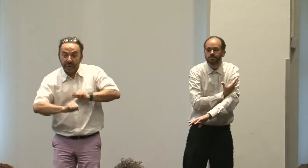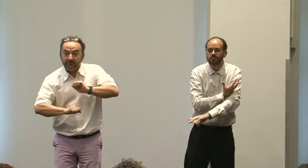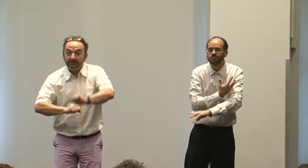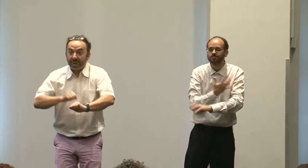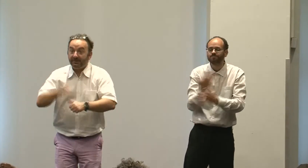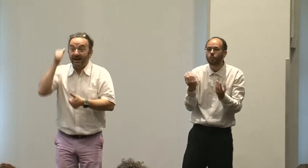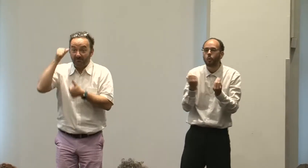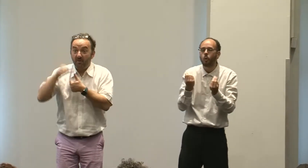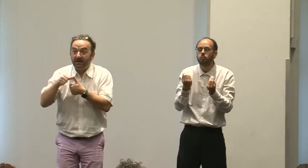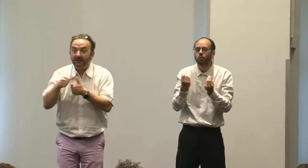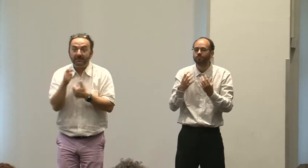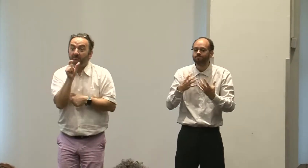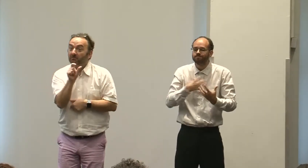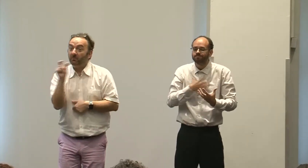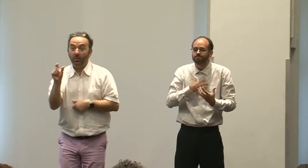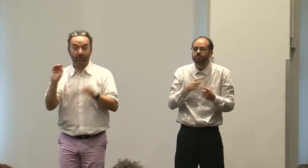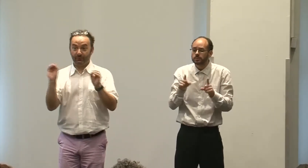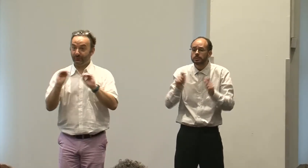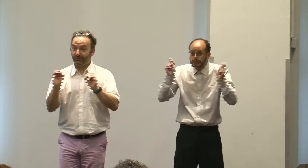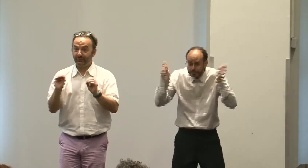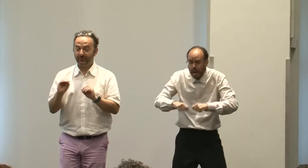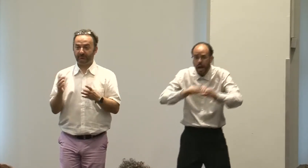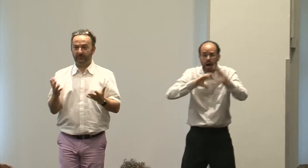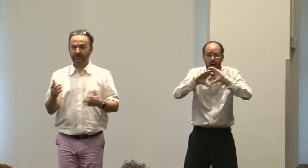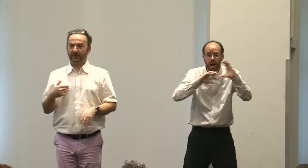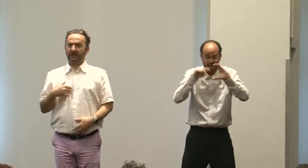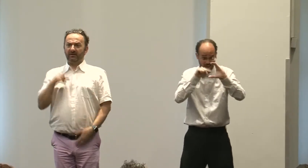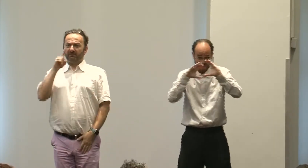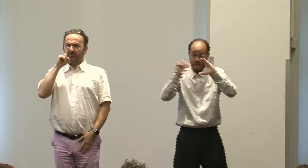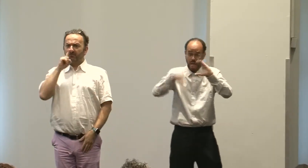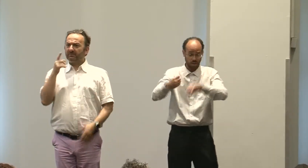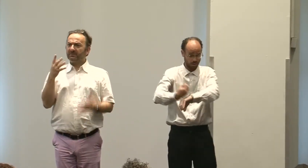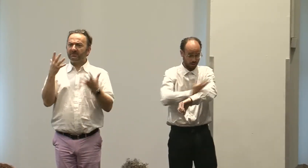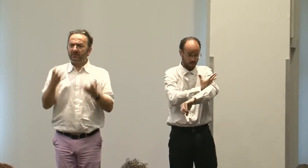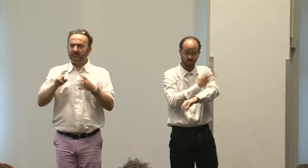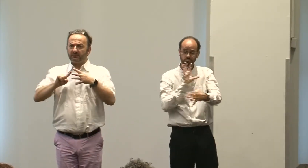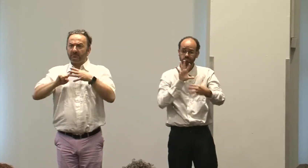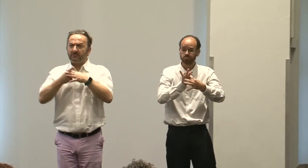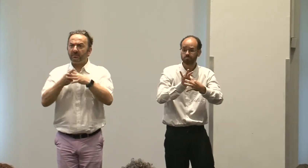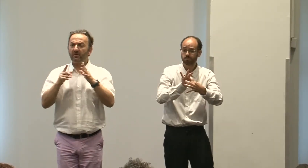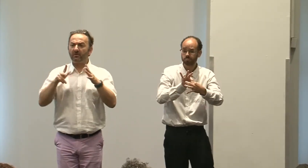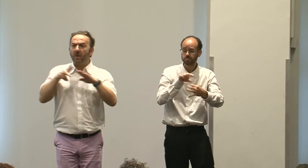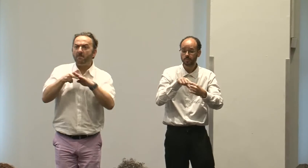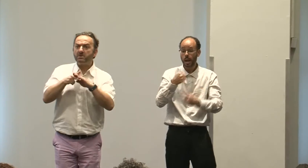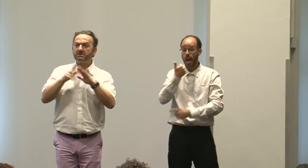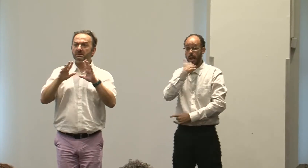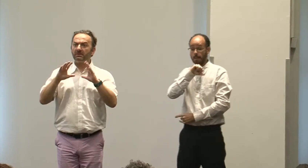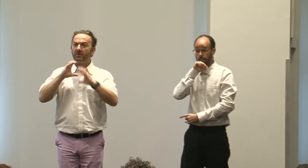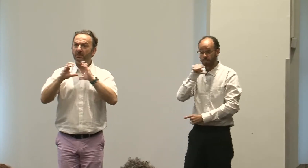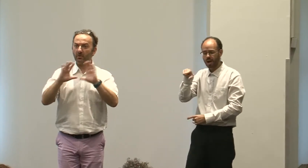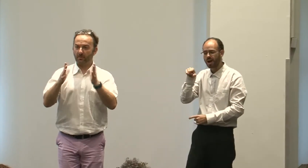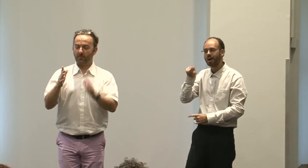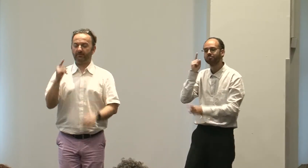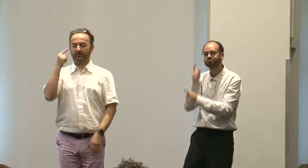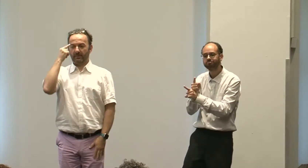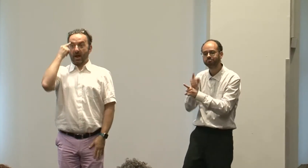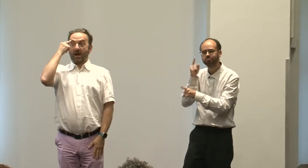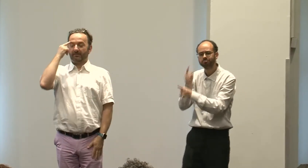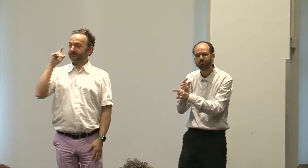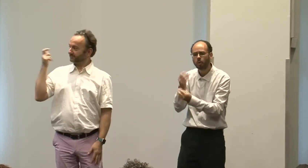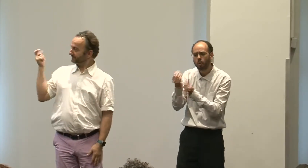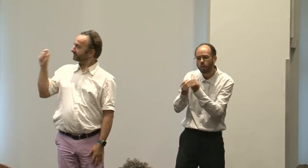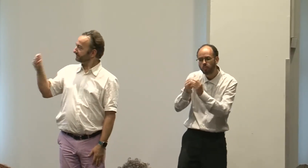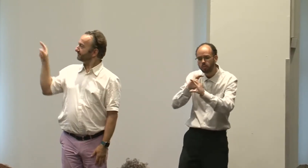podia ver o que estava acontecendo, mas me faltava uma comunicação mais profunda, uma comunicação